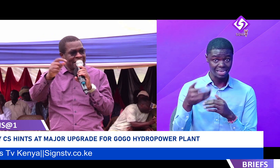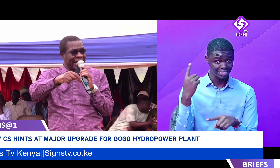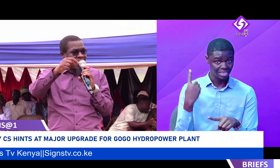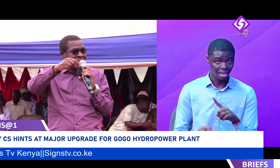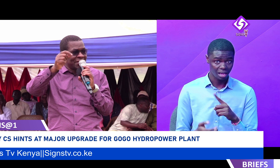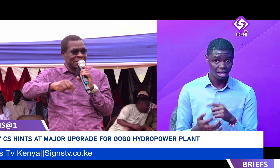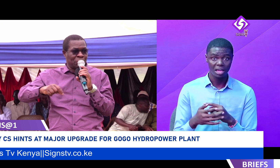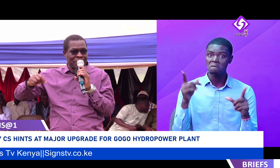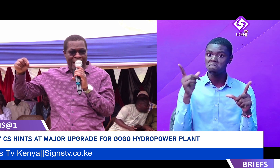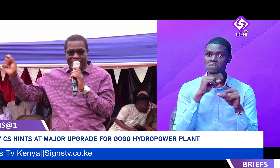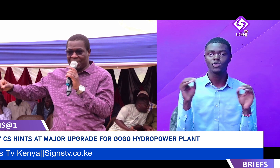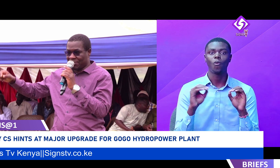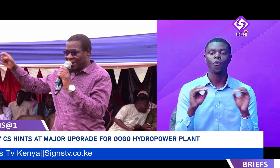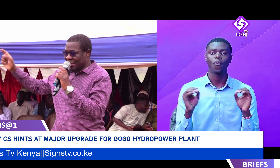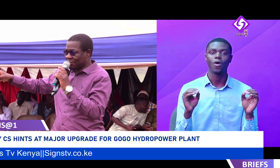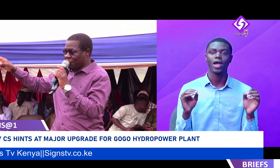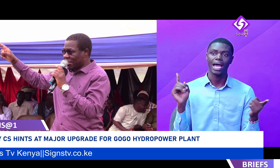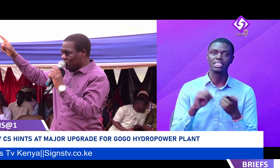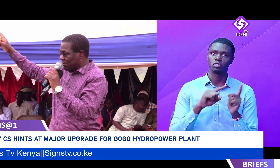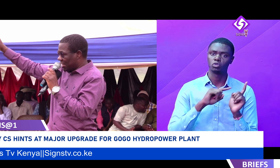hautaisha kabla sisi kufika hapa na Mheshimiwa Rais kufanya ground breaking.